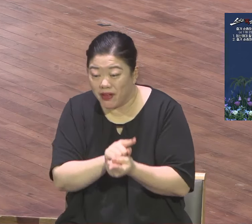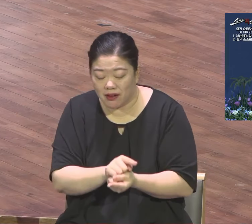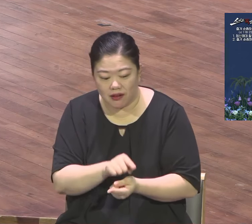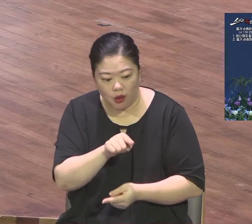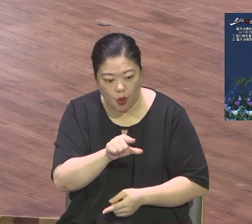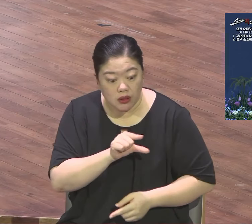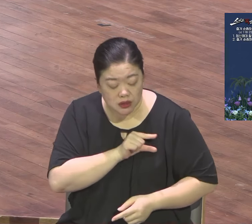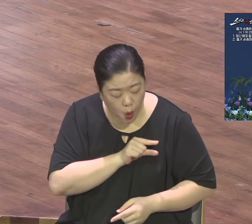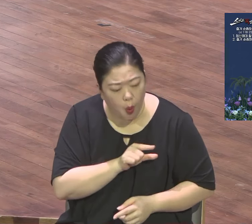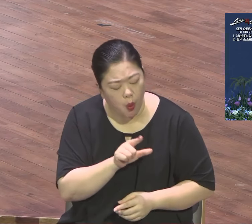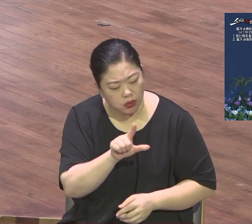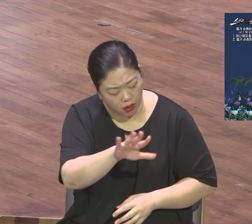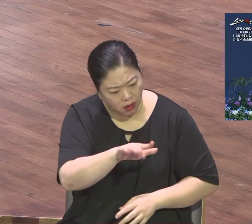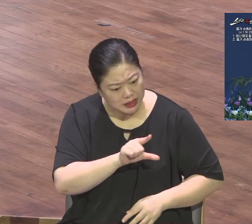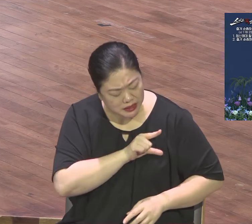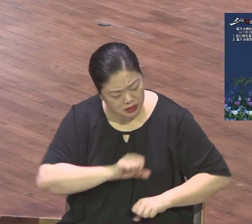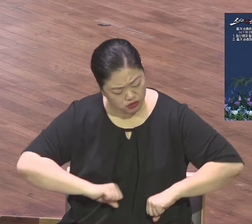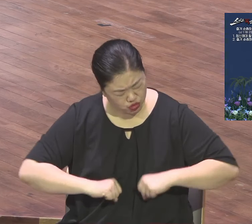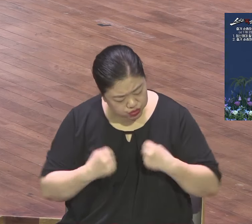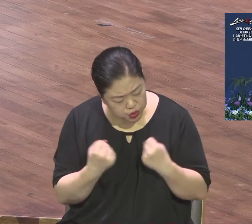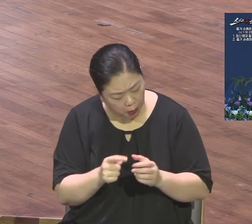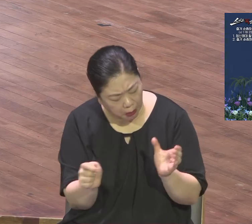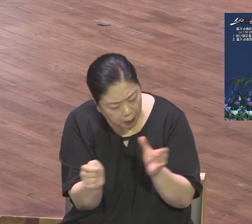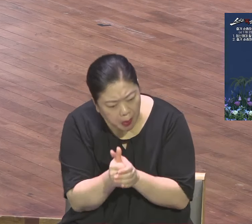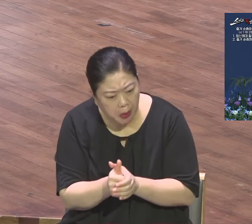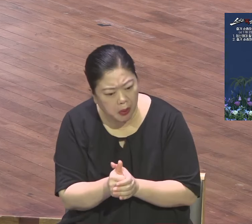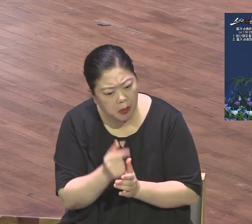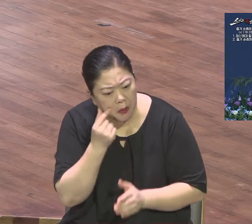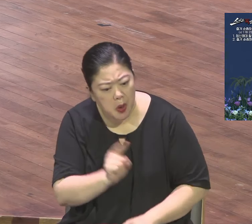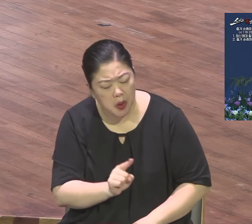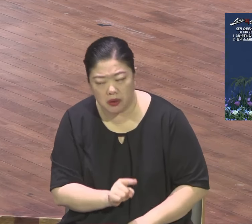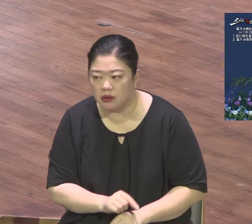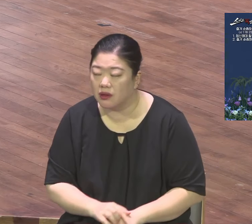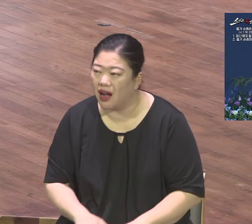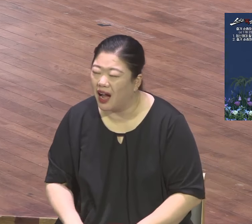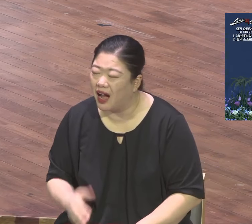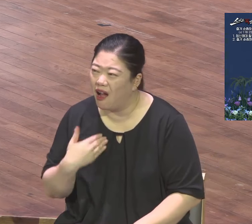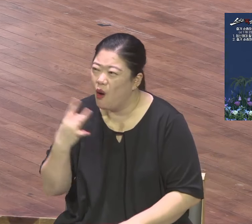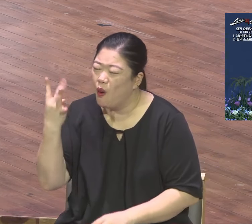순종을 바꿨대. 야, 내가 볼 때 순종이라는 이름 거의 없을 거요.